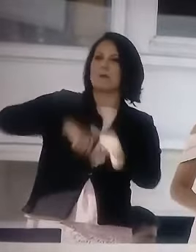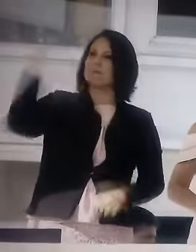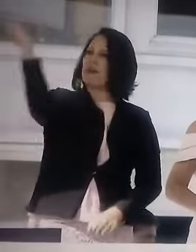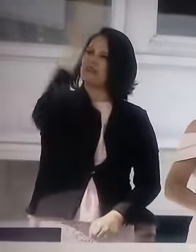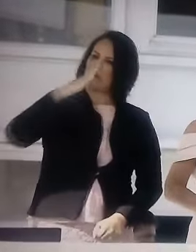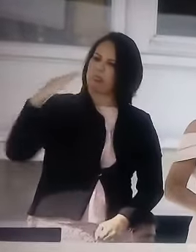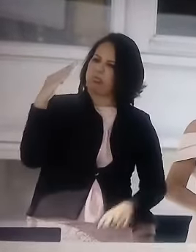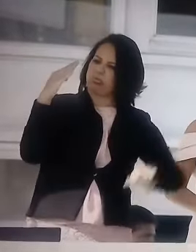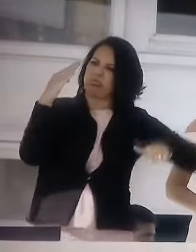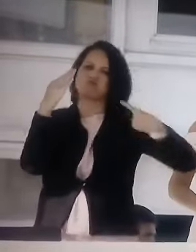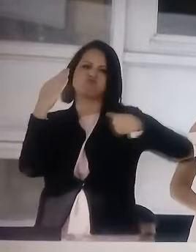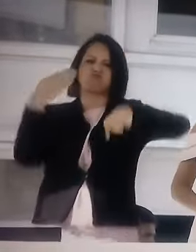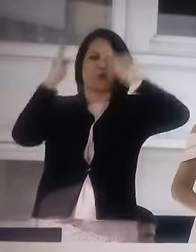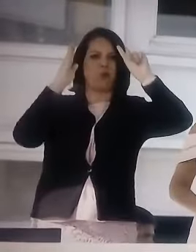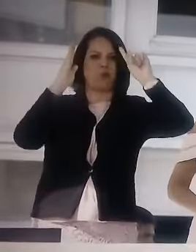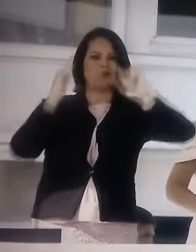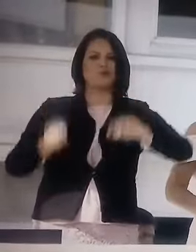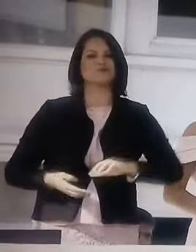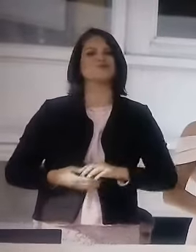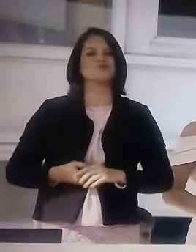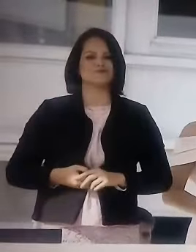Brasil.